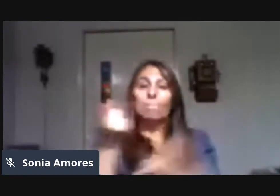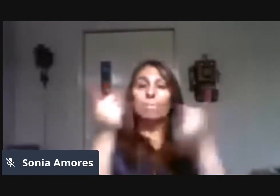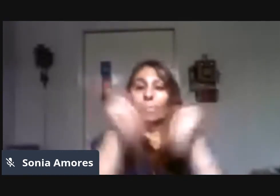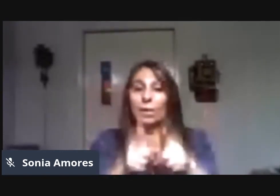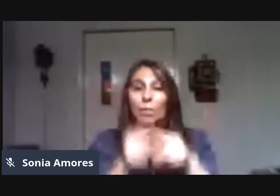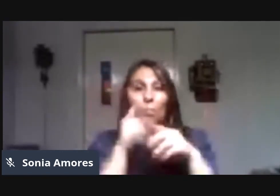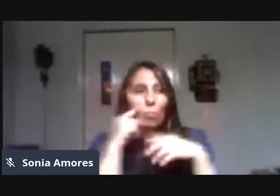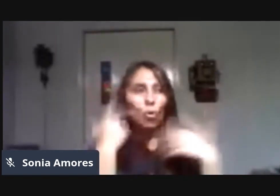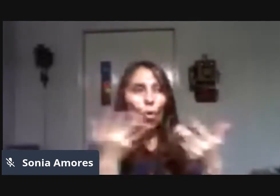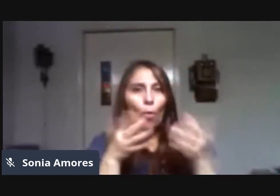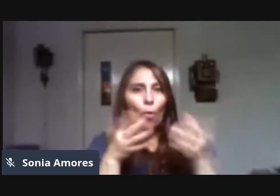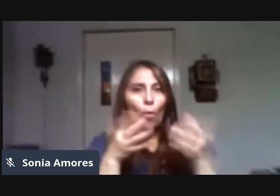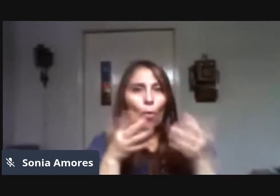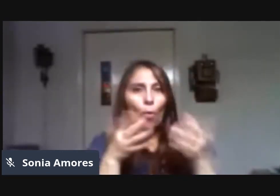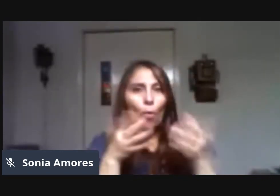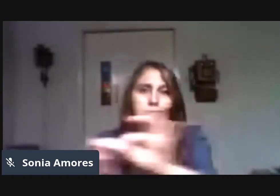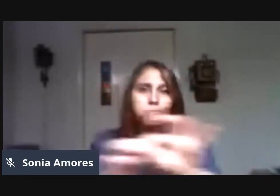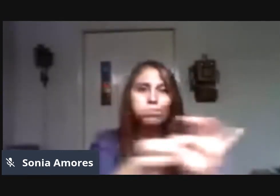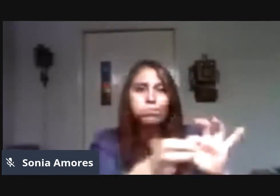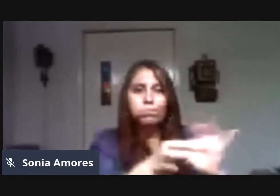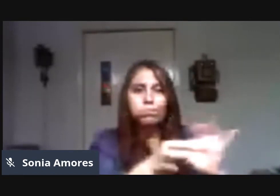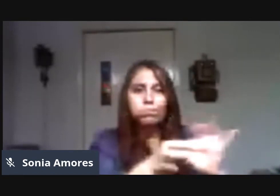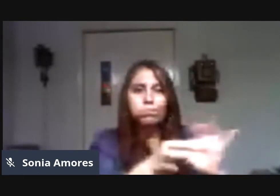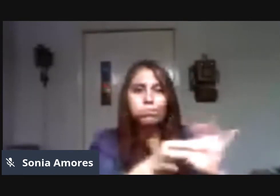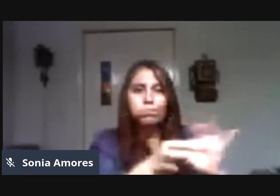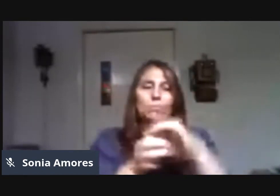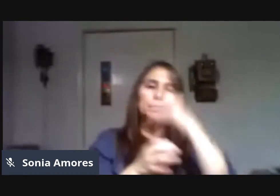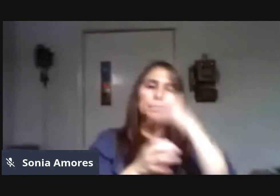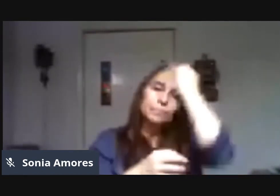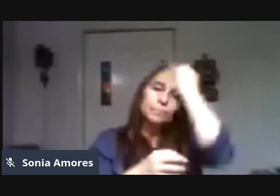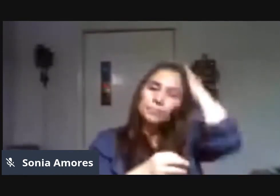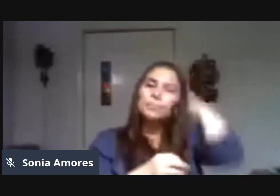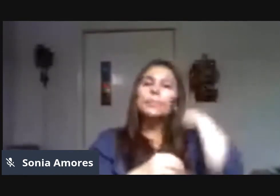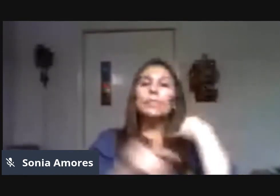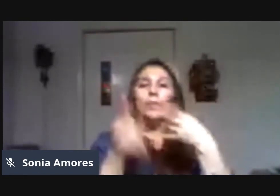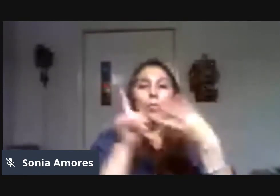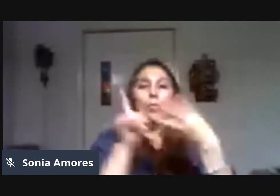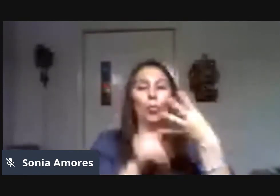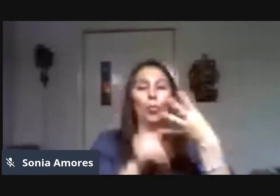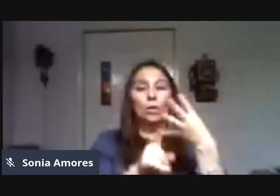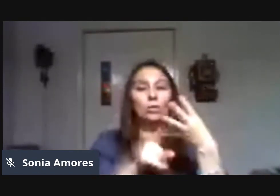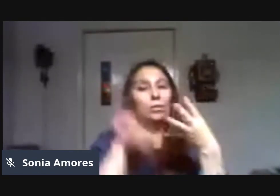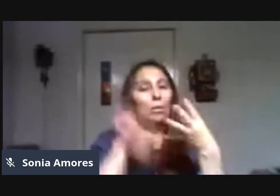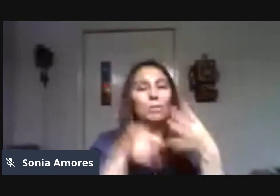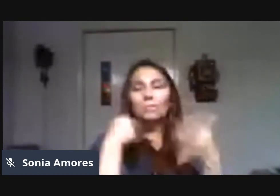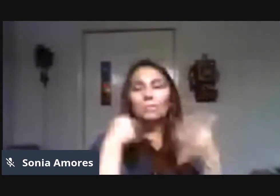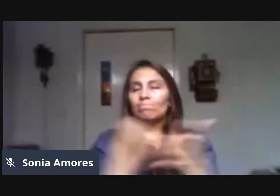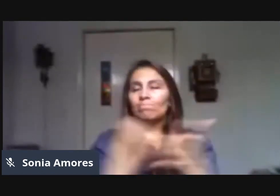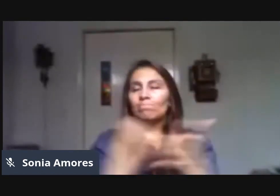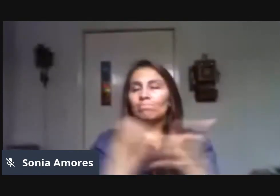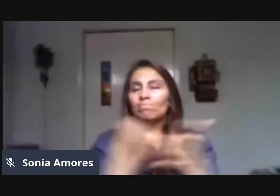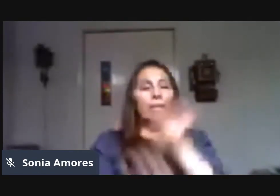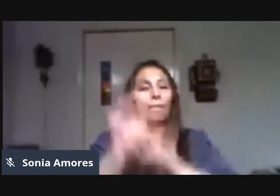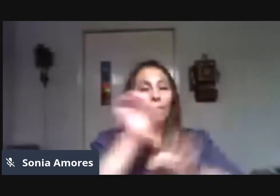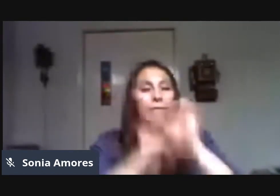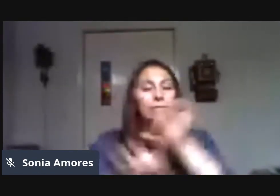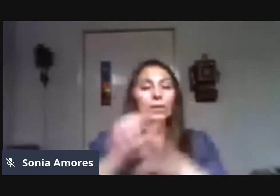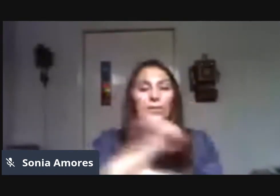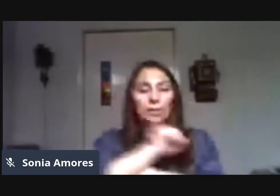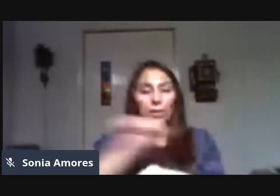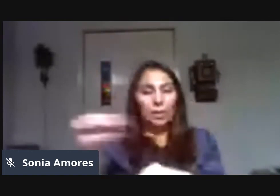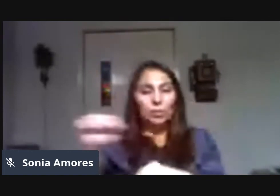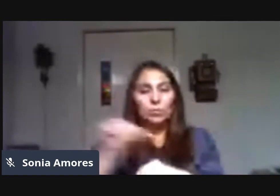unidad. Y un cuarto elemento es, necesitamos insistir en la defensa de los derechos. Hoy estamos viendo esa